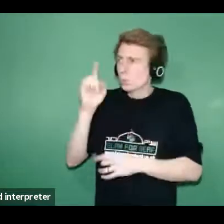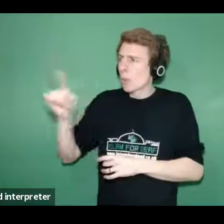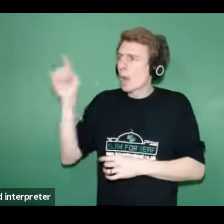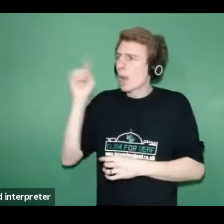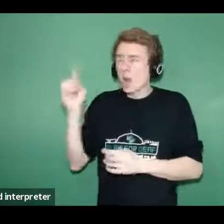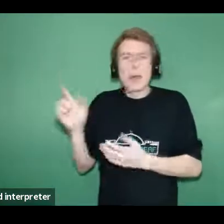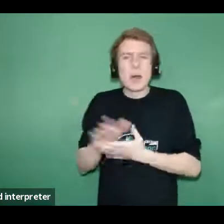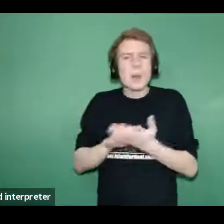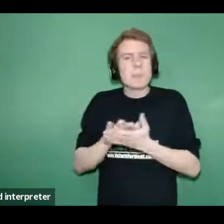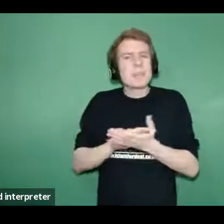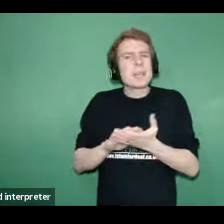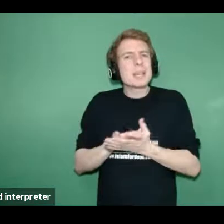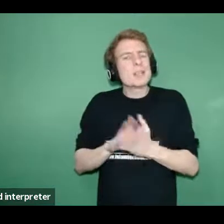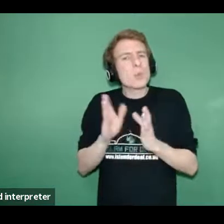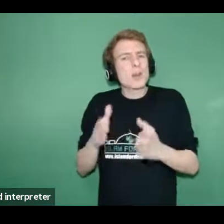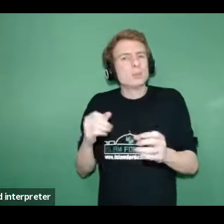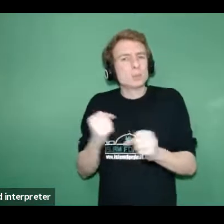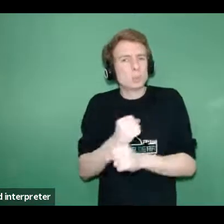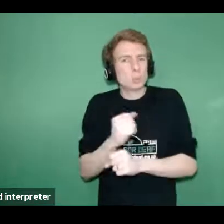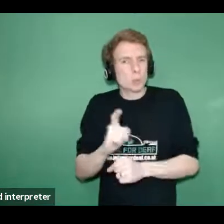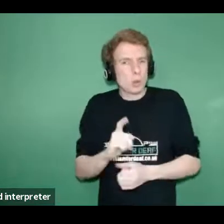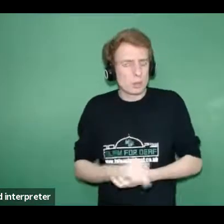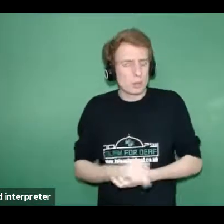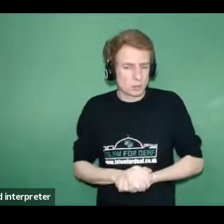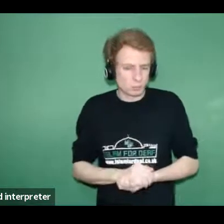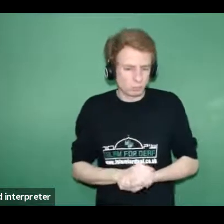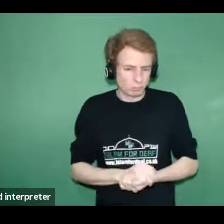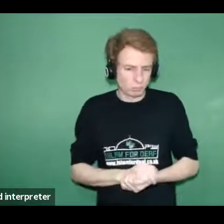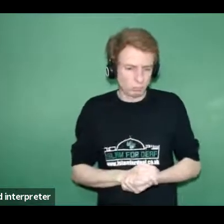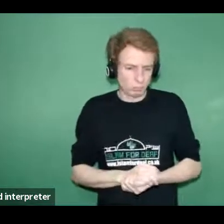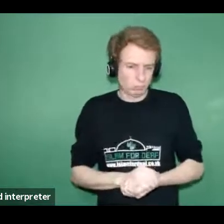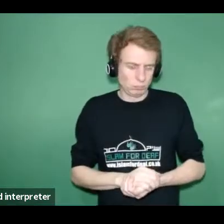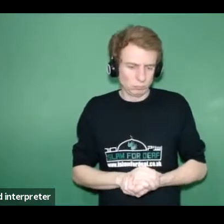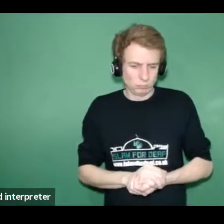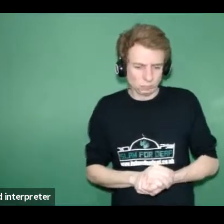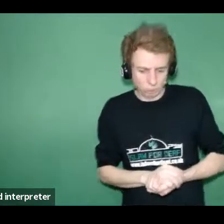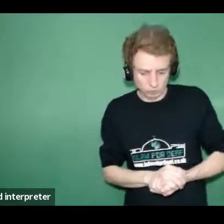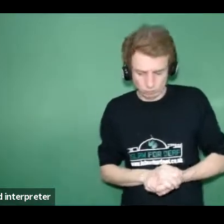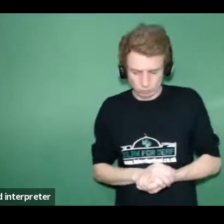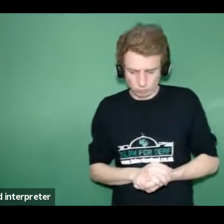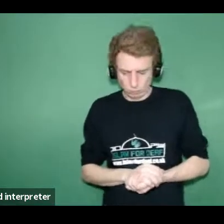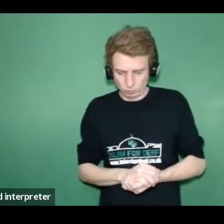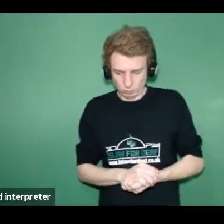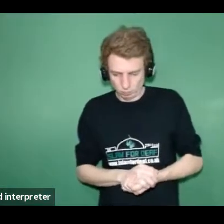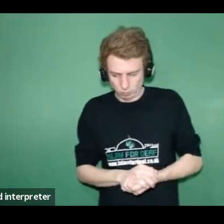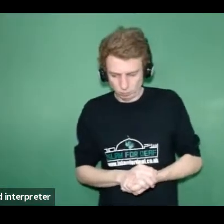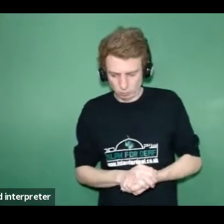أي تحفظ العقل الذي في الرأس، لا تذهبه بالخمر والمخدرات.